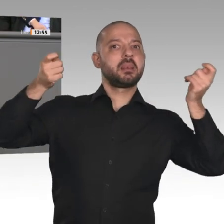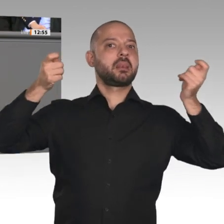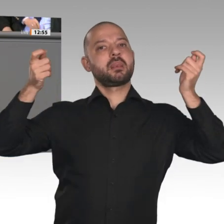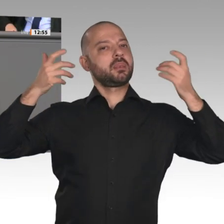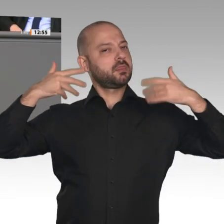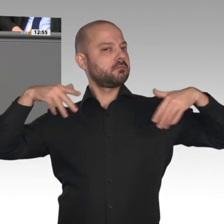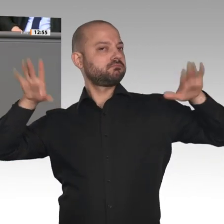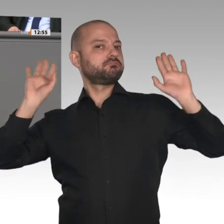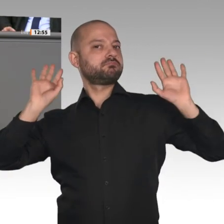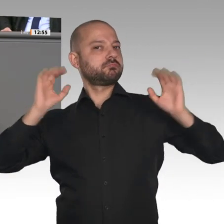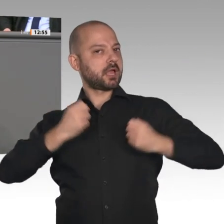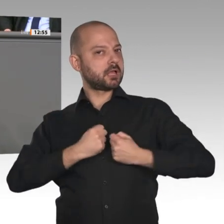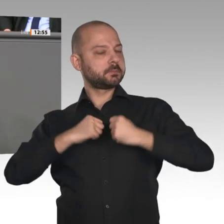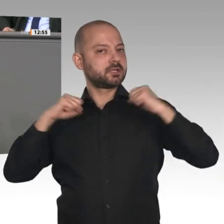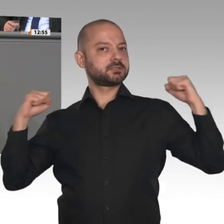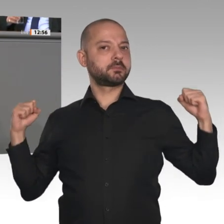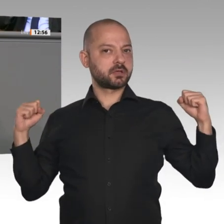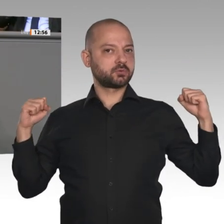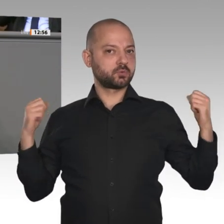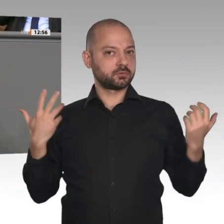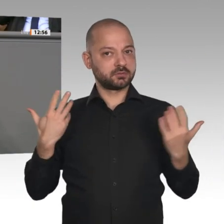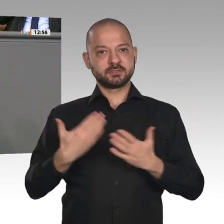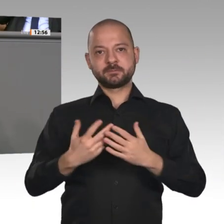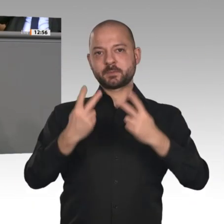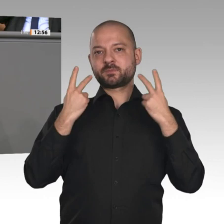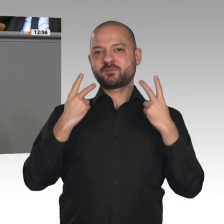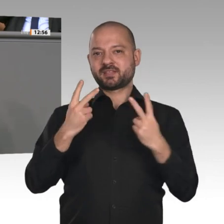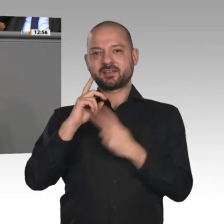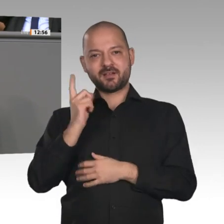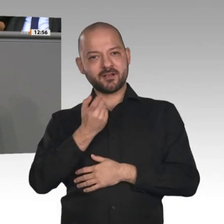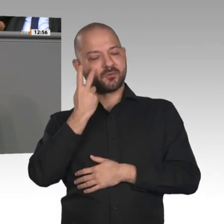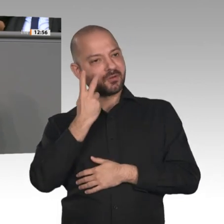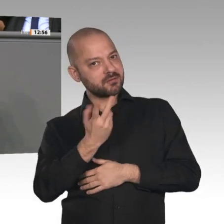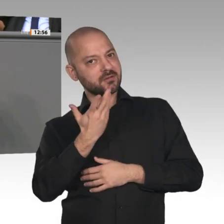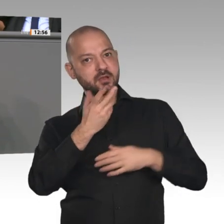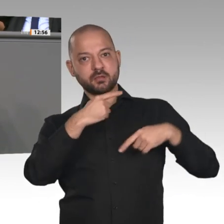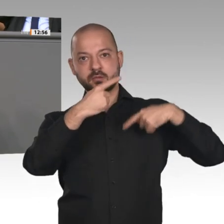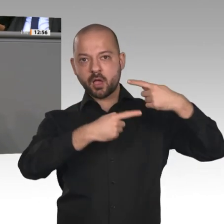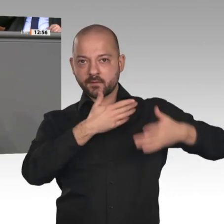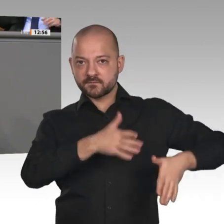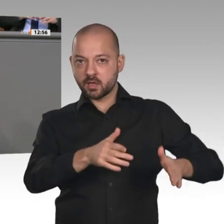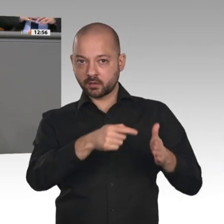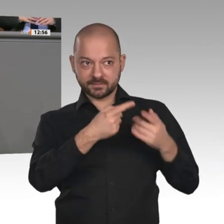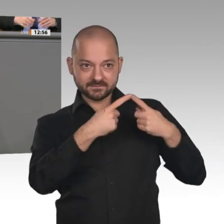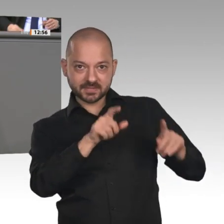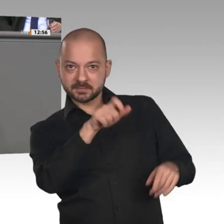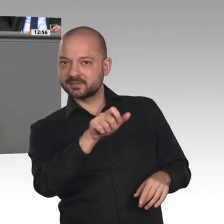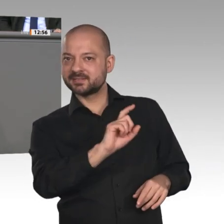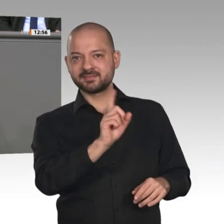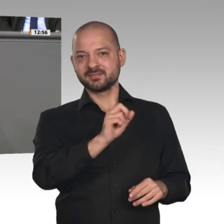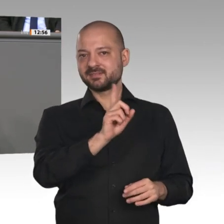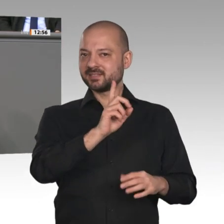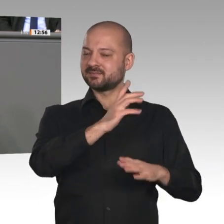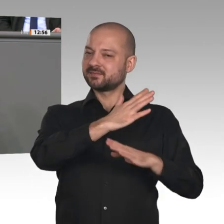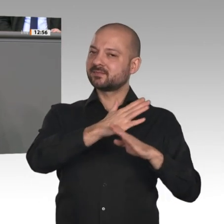geht, nicht Fremde sind. Das wollten die Nationalsozialisten erreichen, sondern sie waren zutiefst Teil